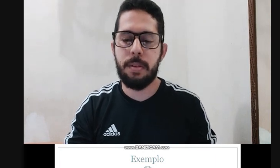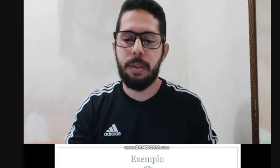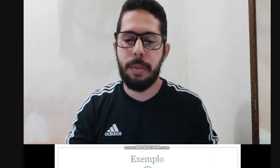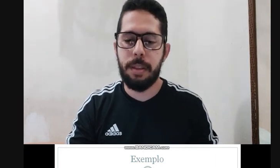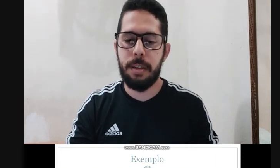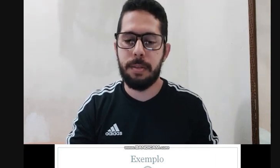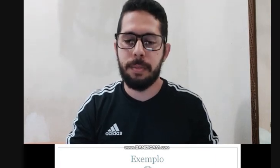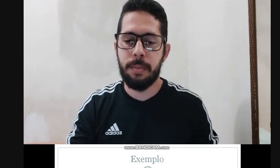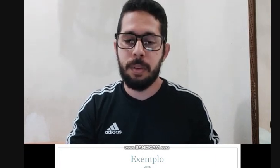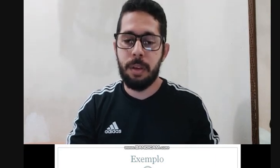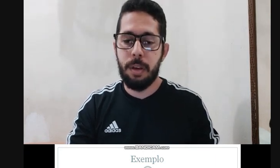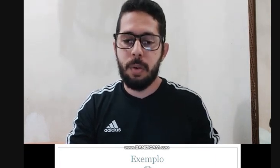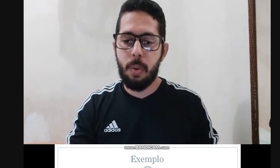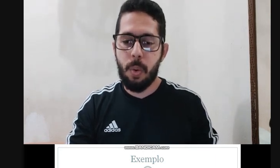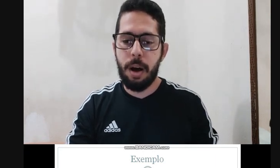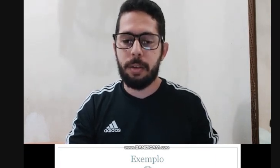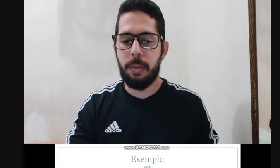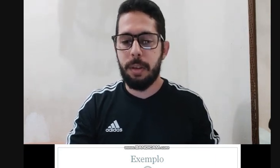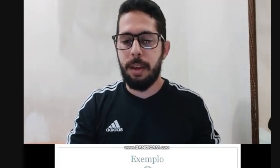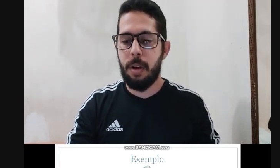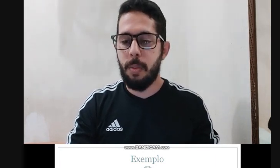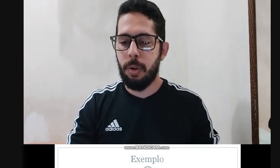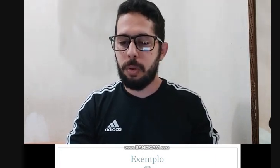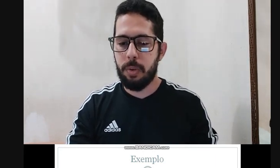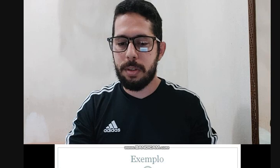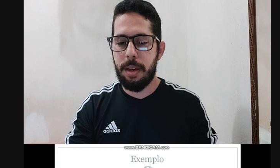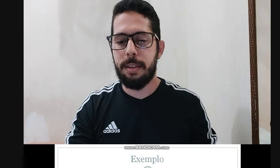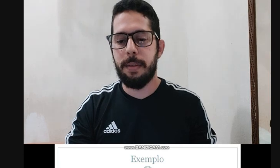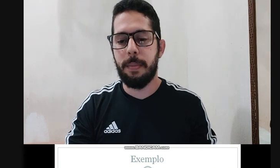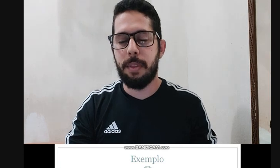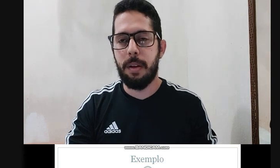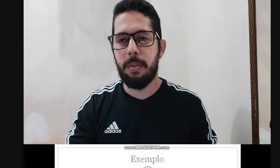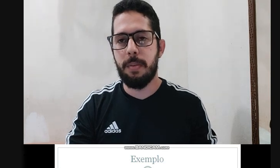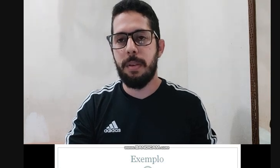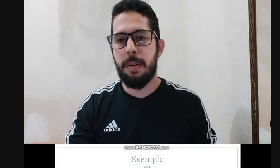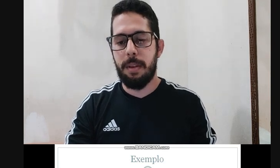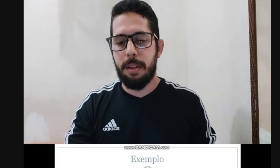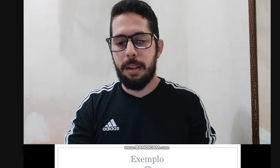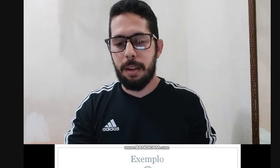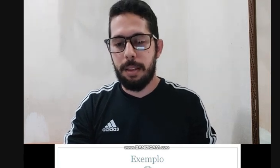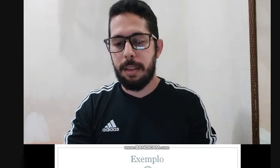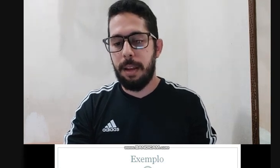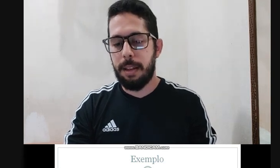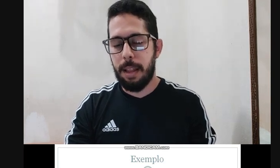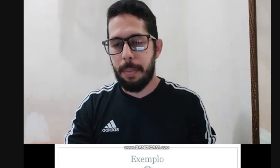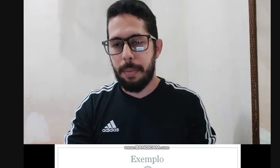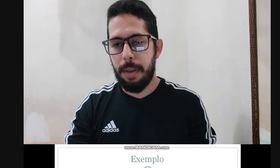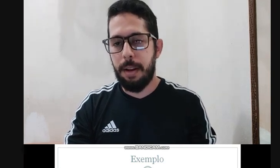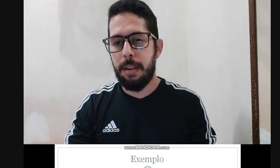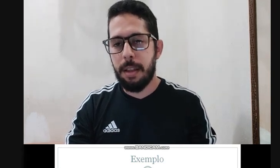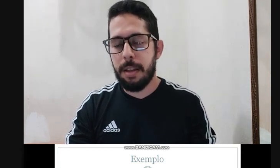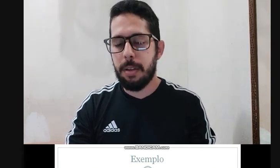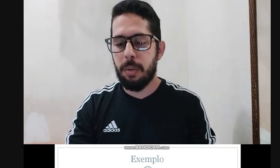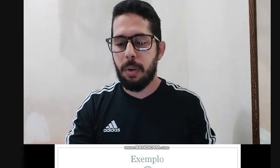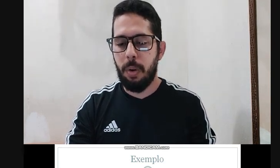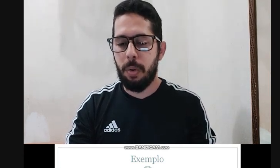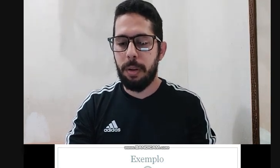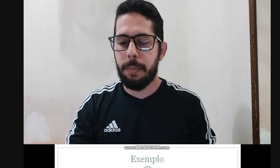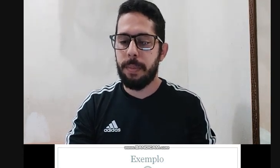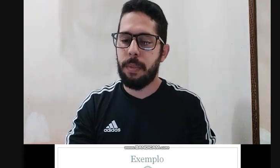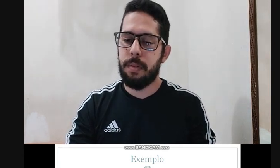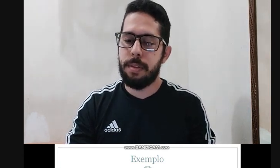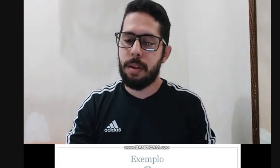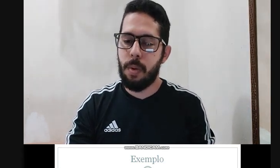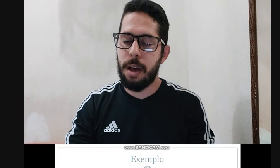termo da segunda matriz. O 4, ele é homólogo do 7. Então, ele está na primeira linha e na segunda